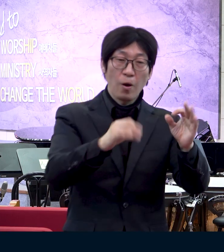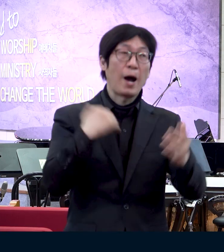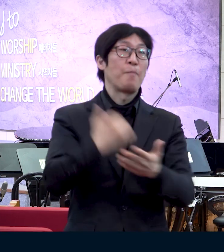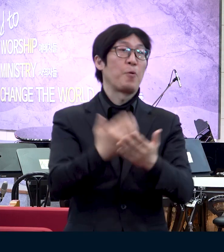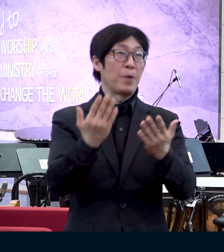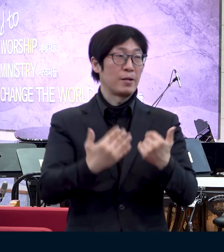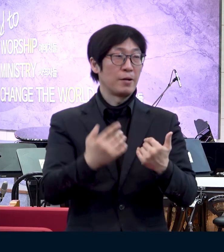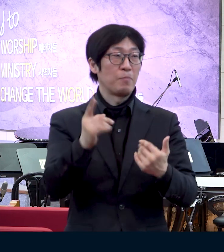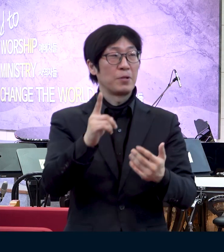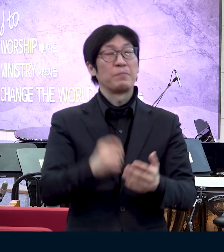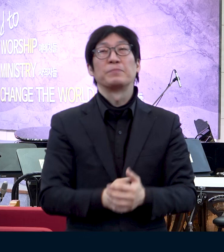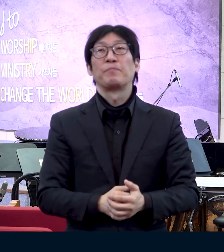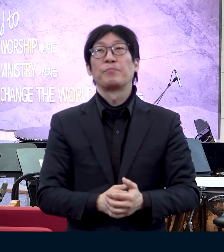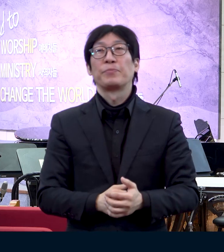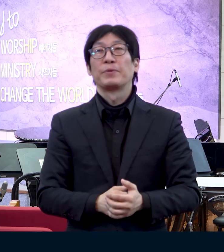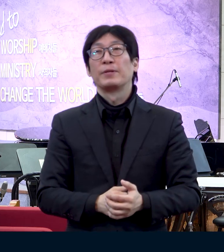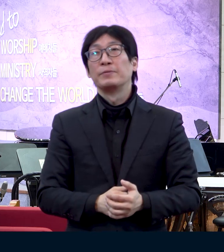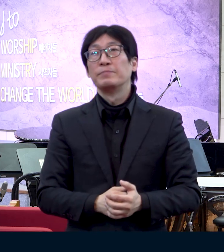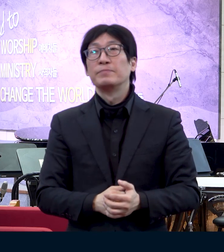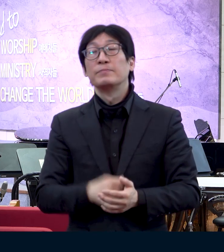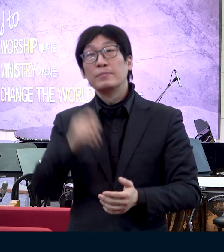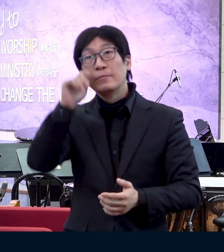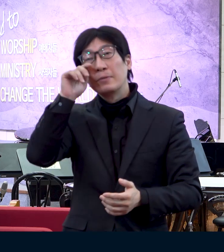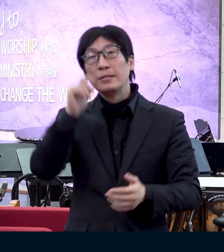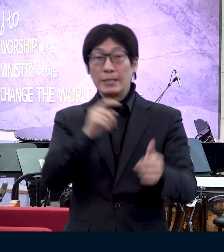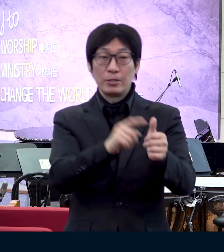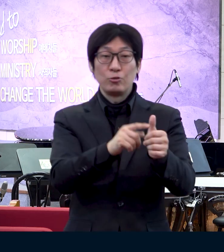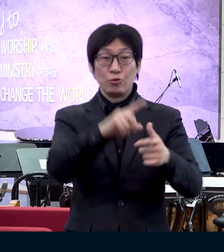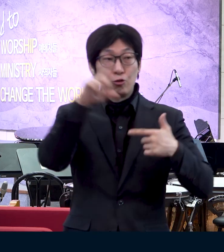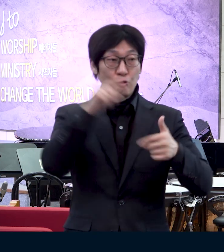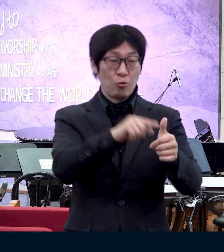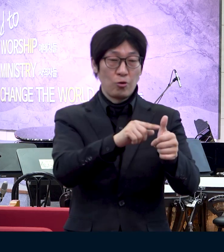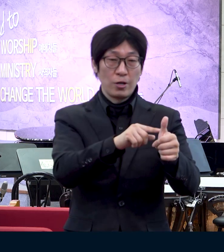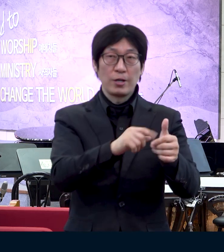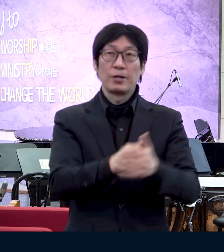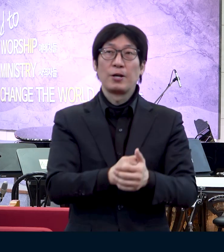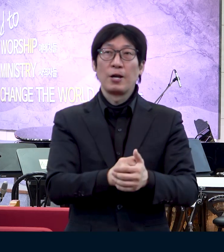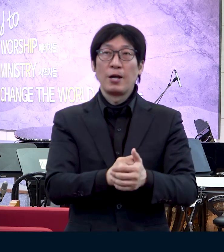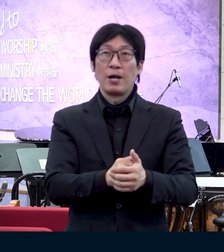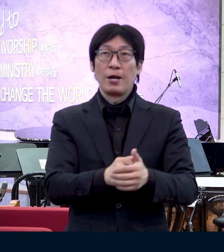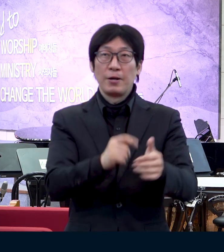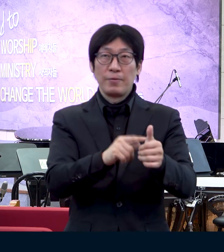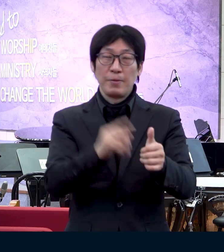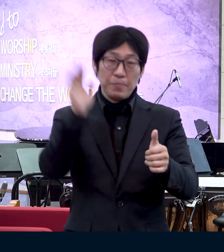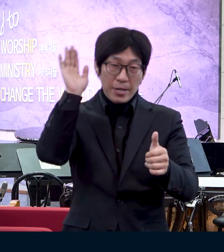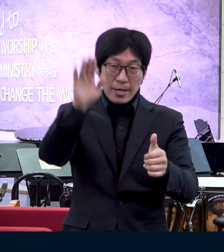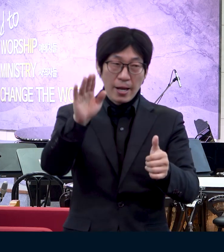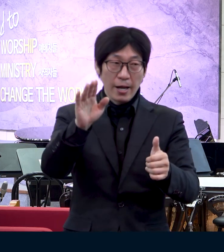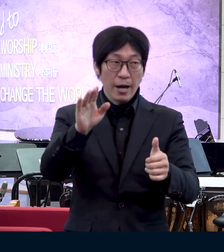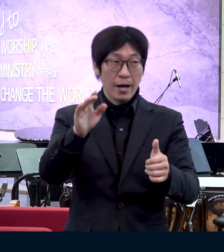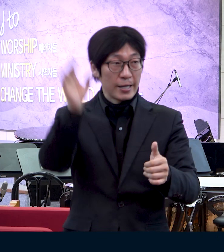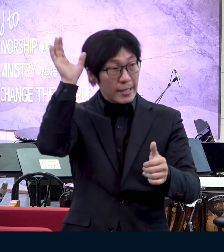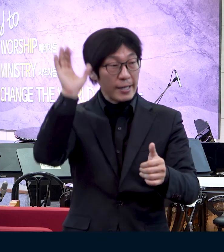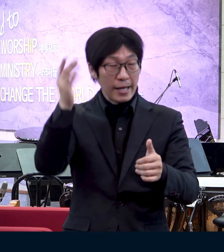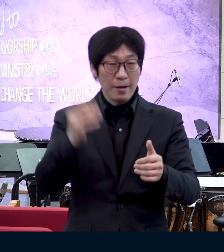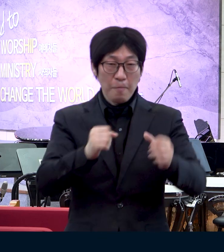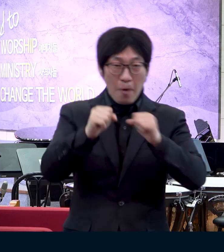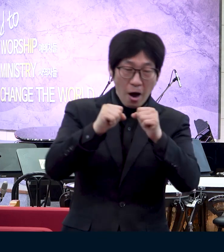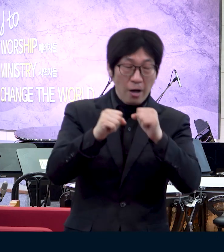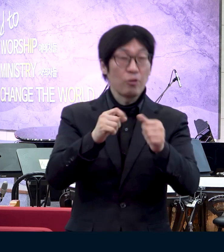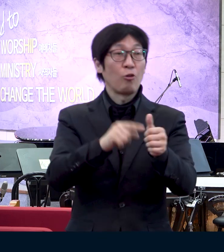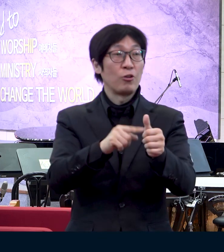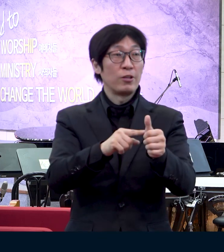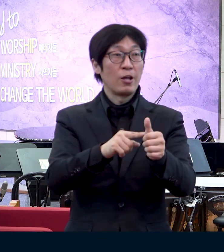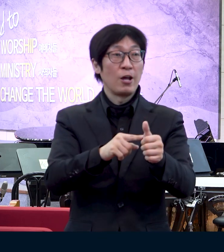먼저 그 뭐냐, 짐 브래독이 유망한 권투 선수였어요. 그러다가